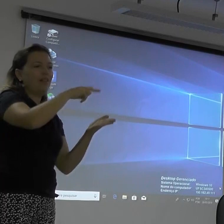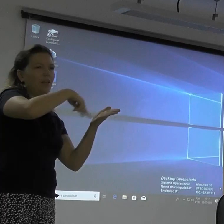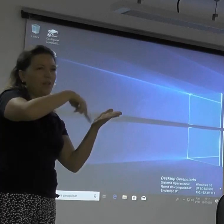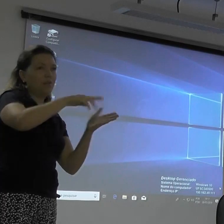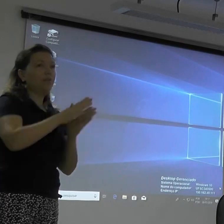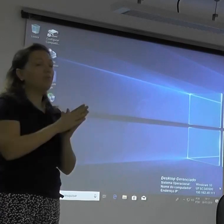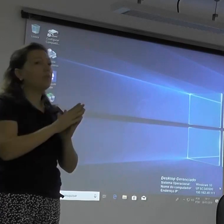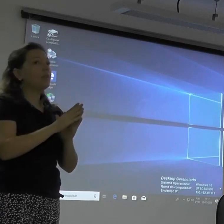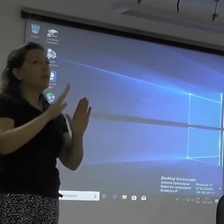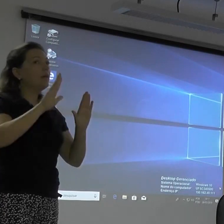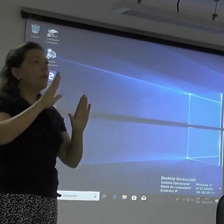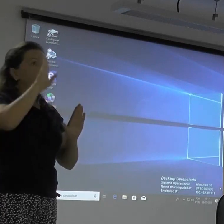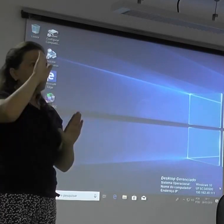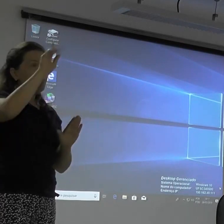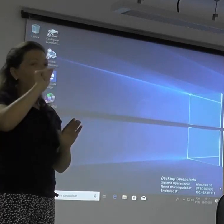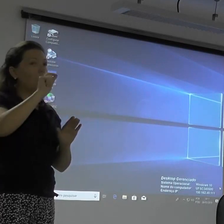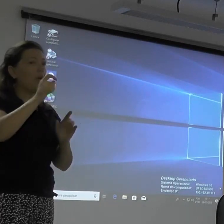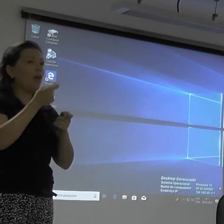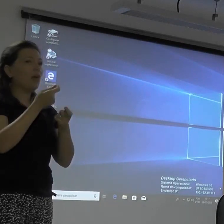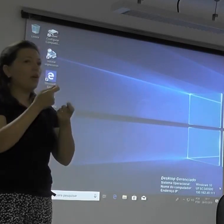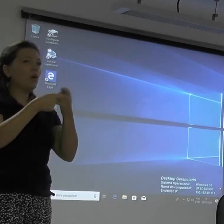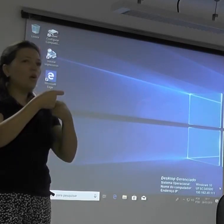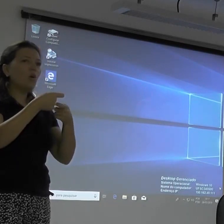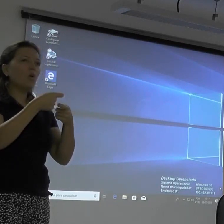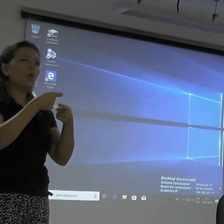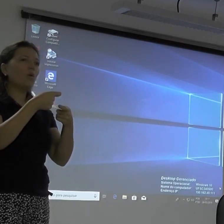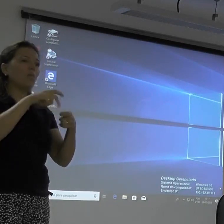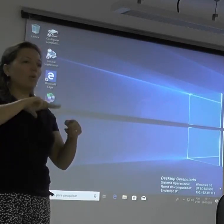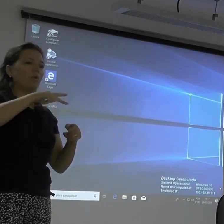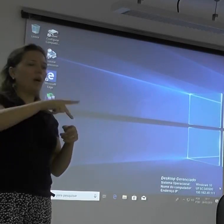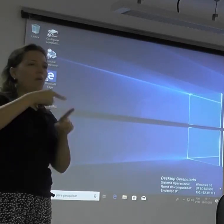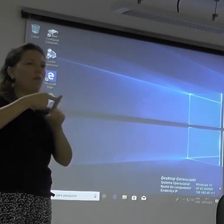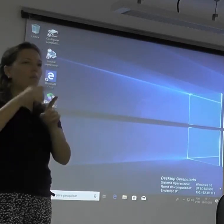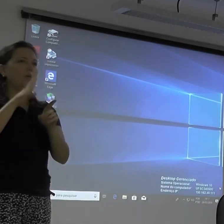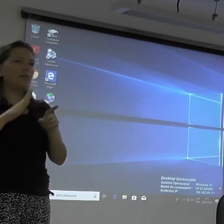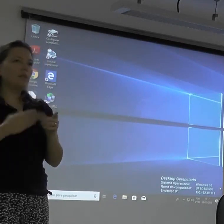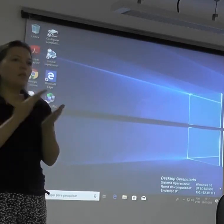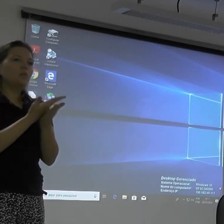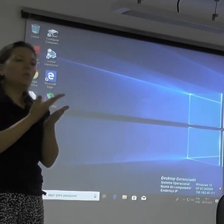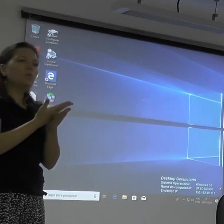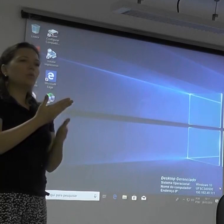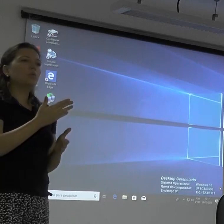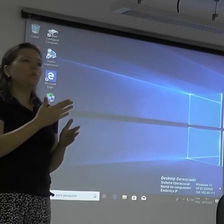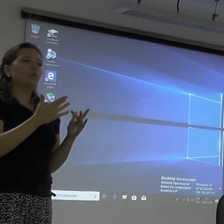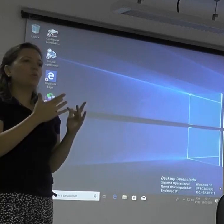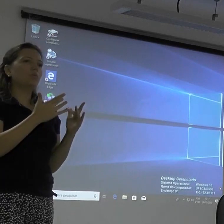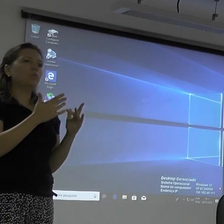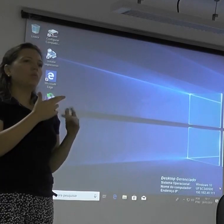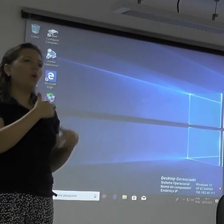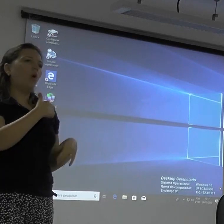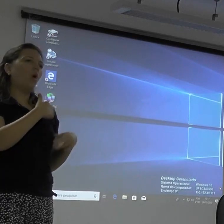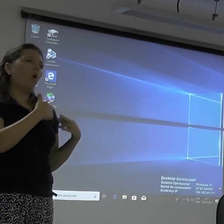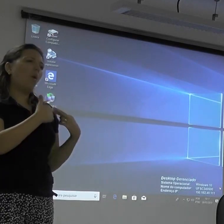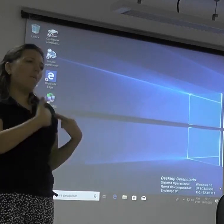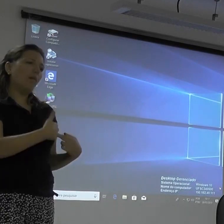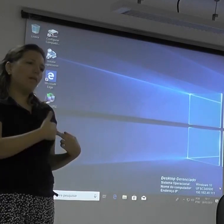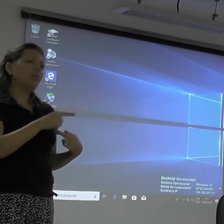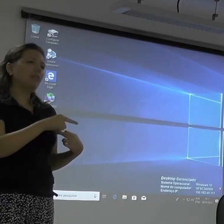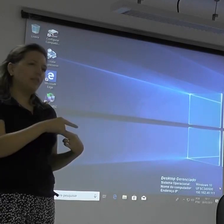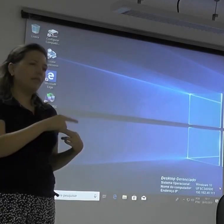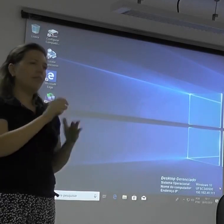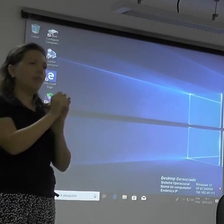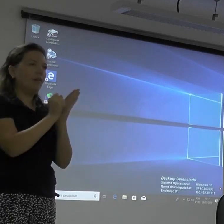de livros entre Portugal e Brasil, estudos do romance do século XIX, crítica ao romance do